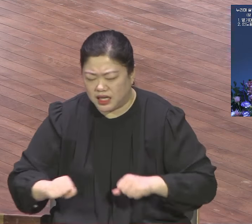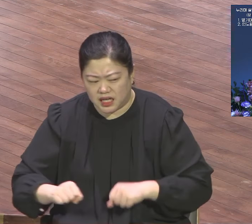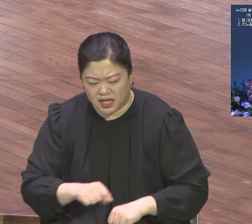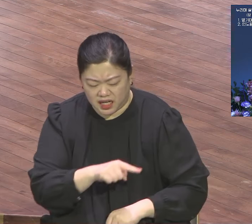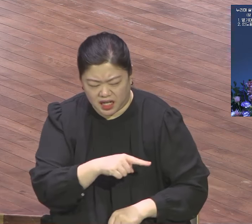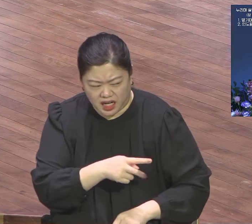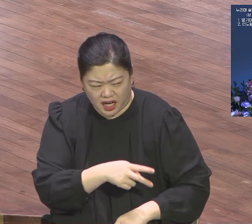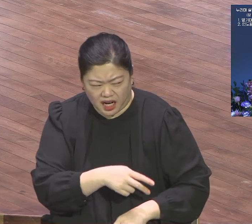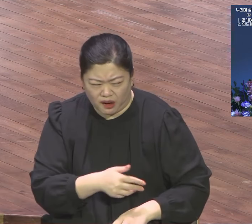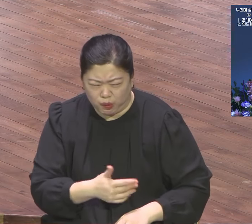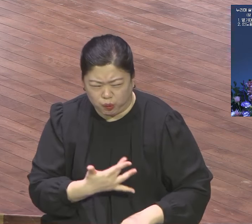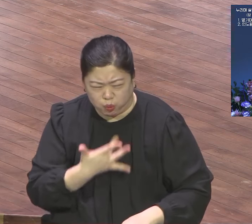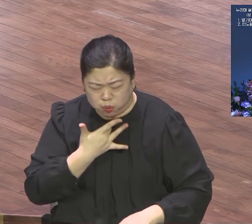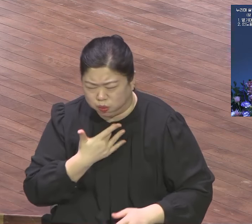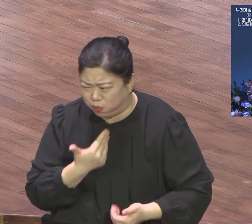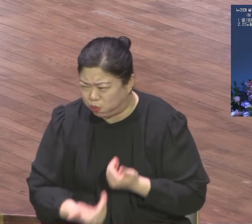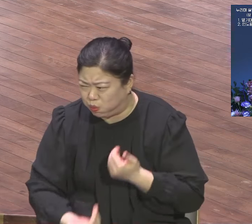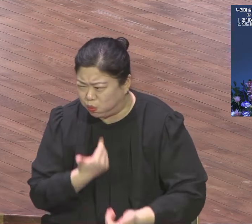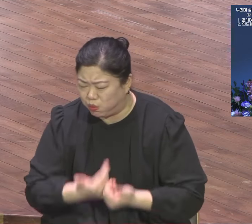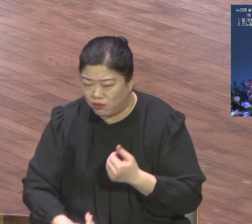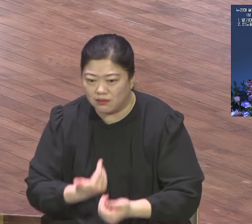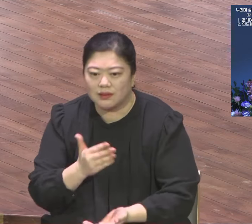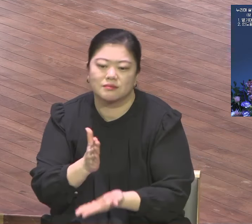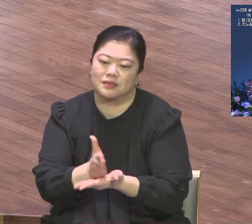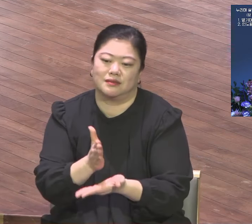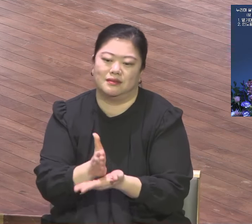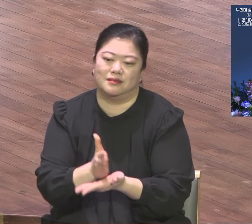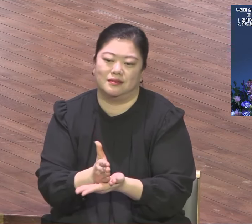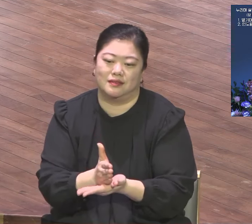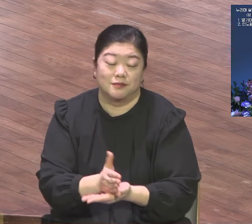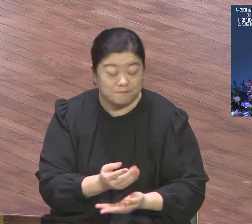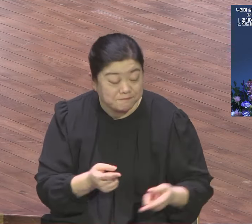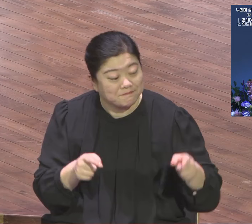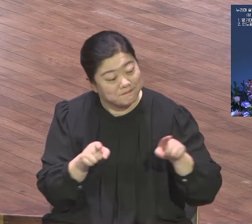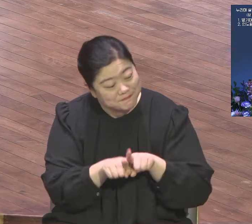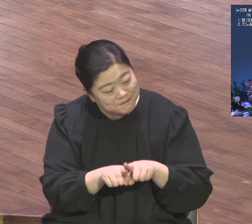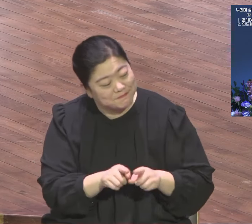그거 다 가짜입니다. 그거. 하나님 하나도 받은 적이 없어요.